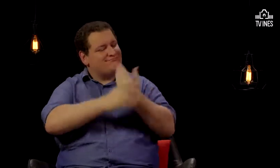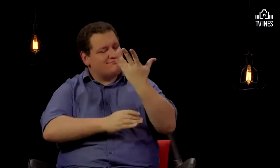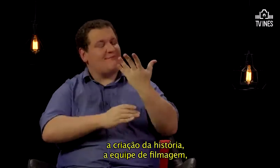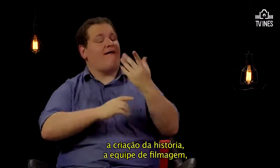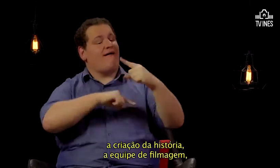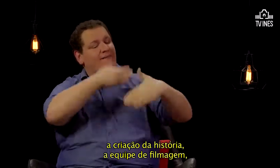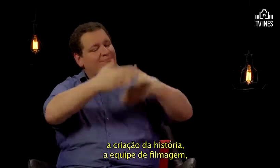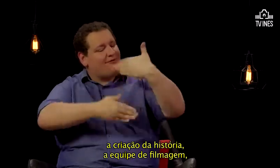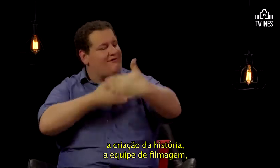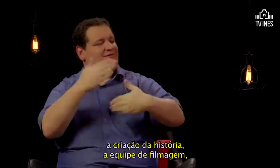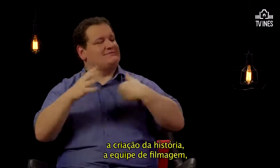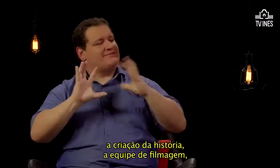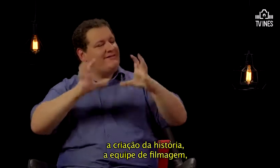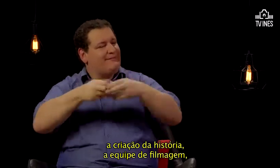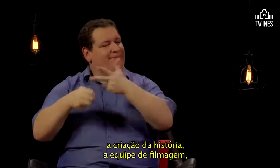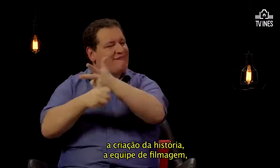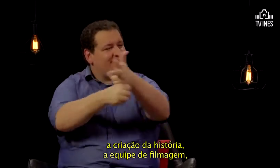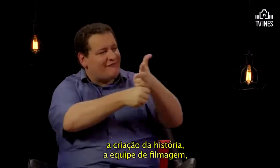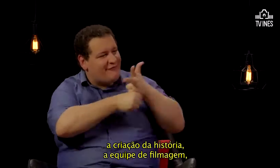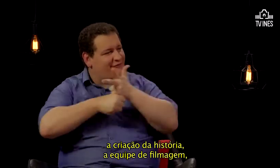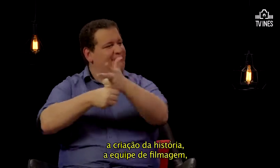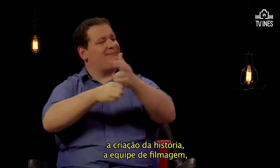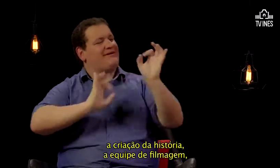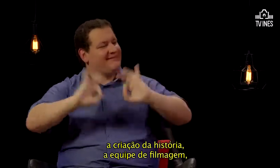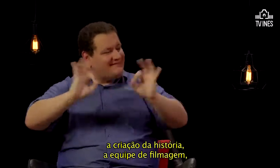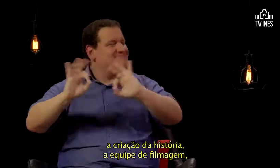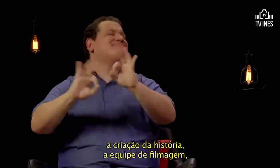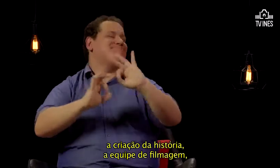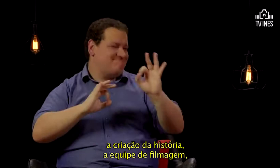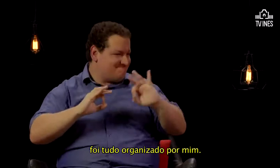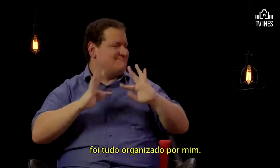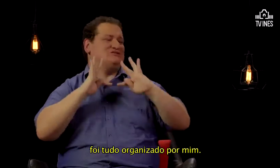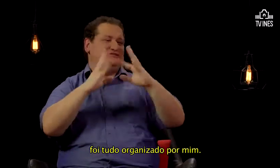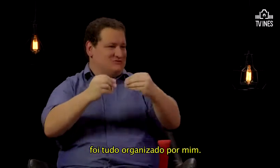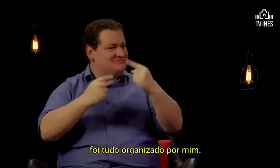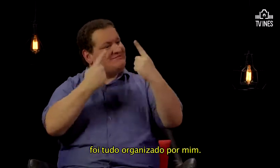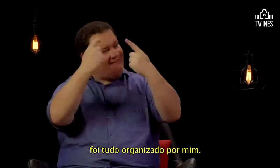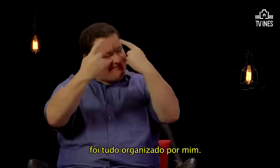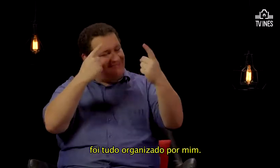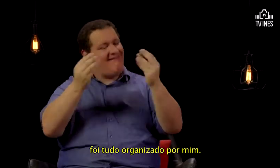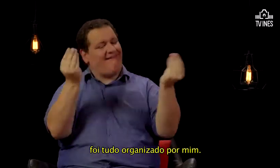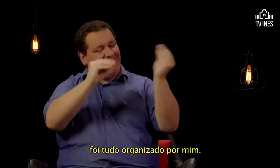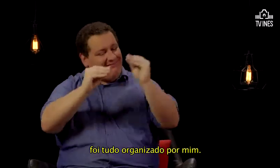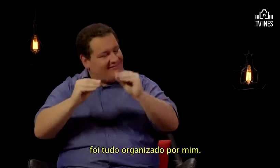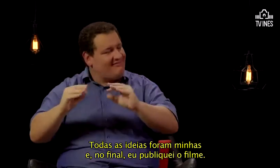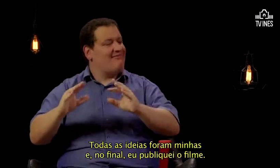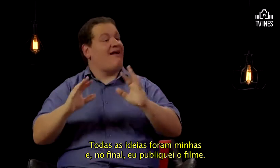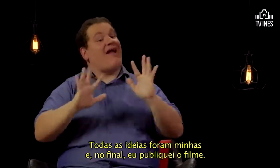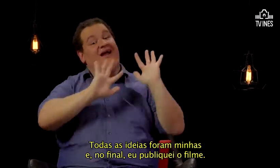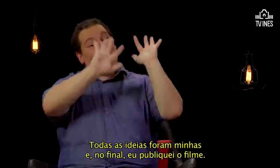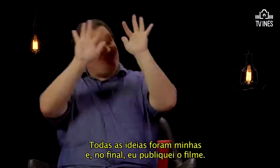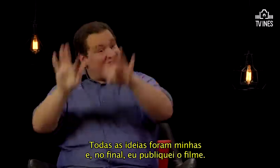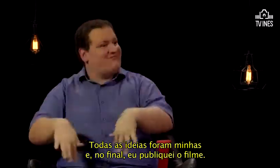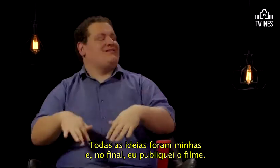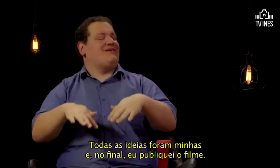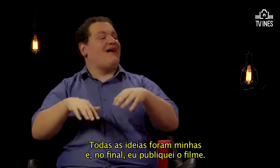A criação da história, a equipe de filmagem, foi tudo organizado por mim. Todas as ideias foram minhas.